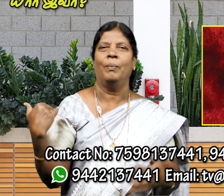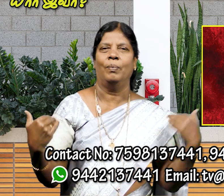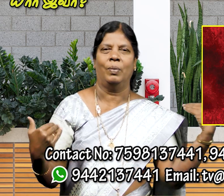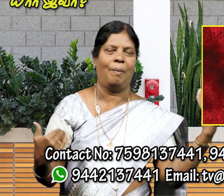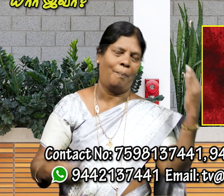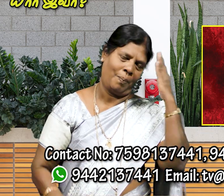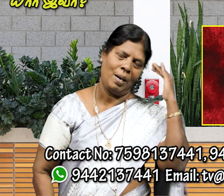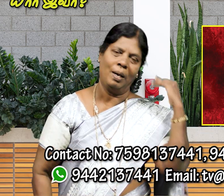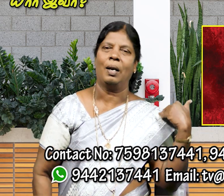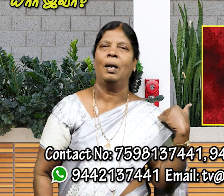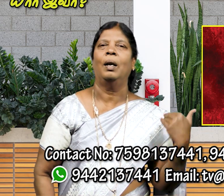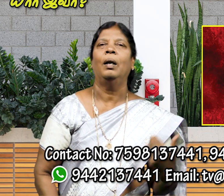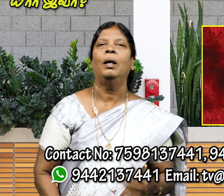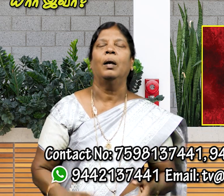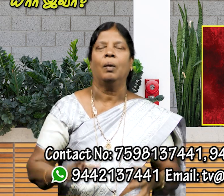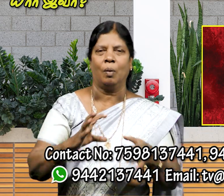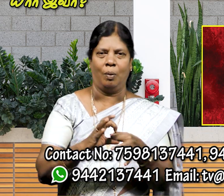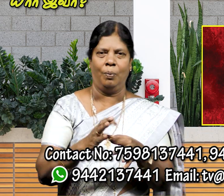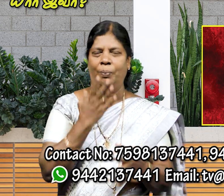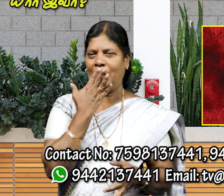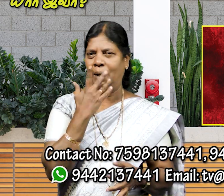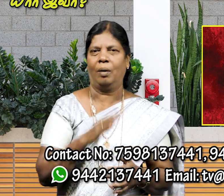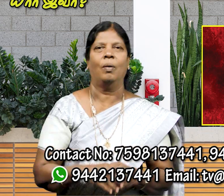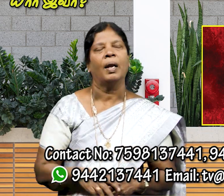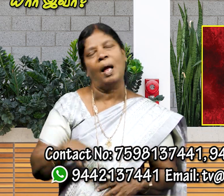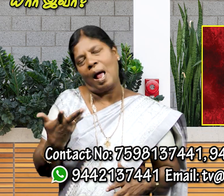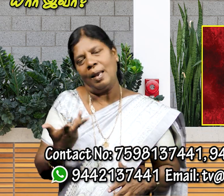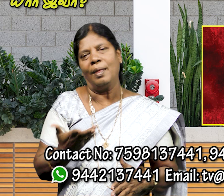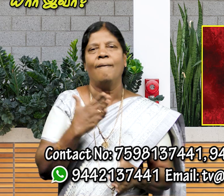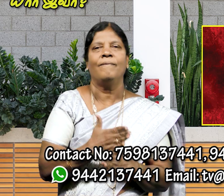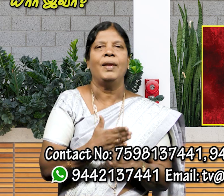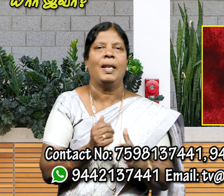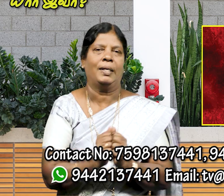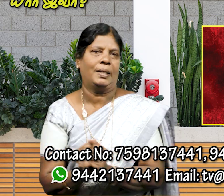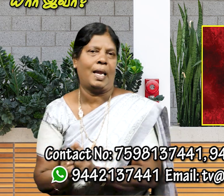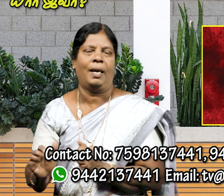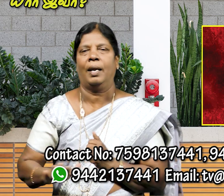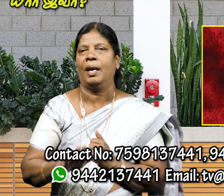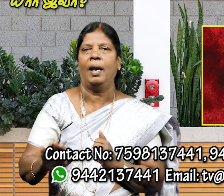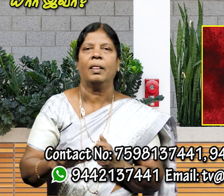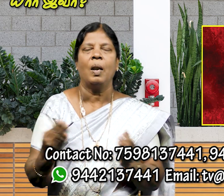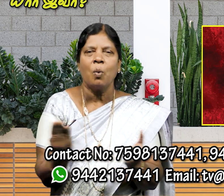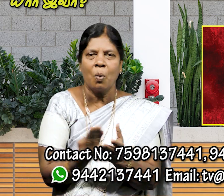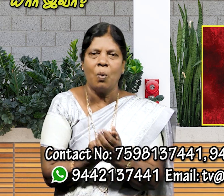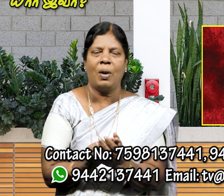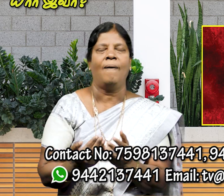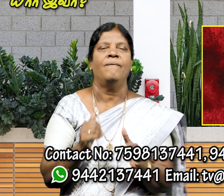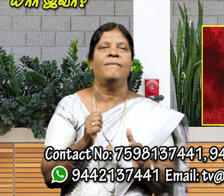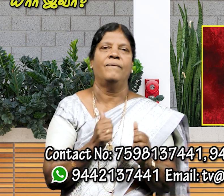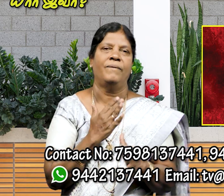மாணவ மாணவிகள், இல்லை என்றால் ஒரு இடத்துல வேலை செய்யும் பொழுது சக தொழிலாளர்கள்,